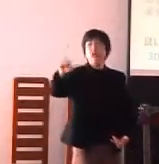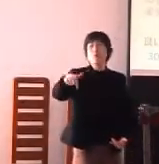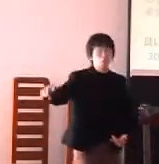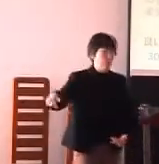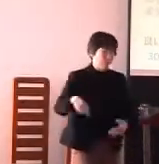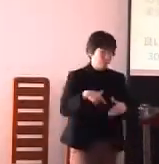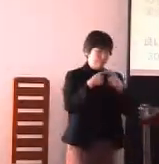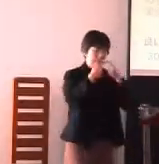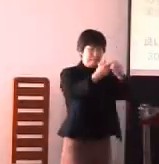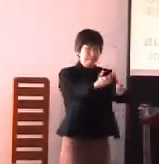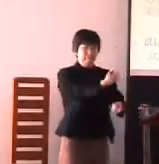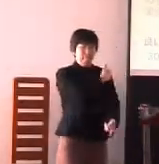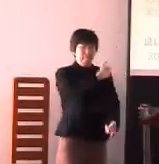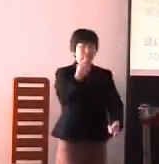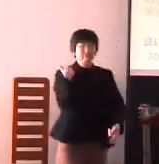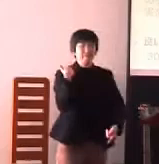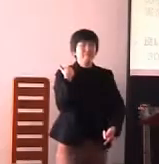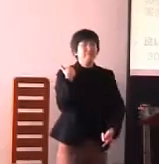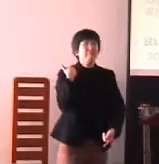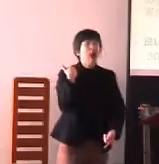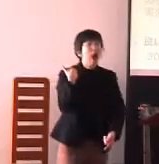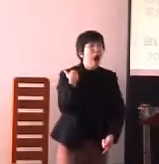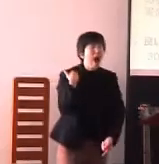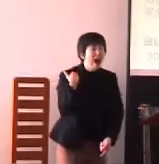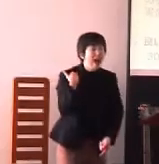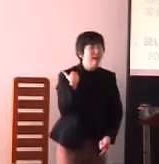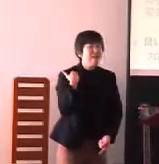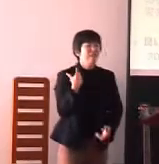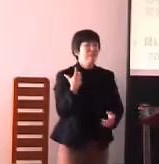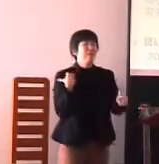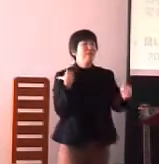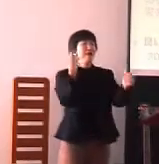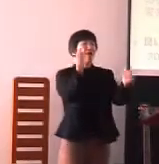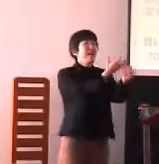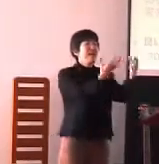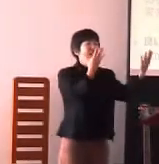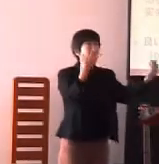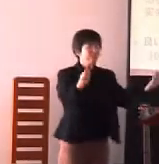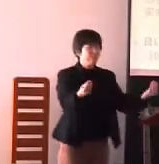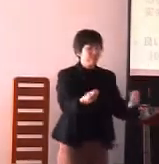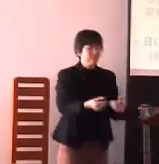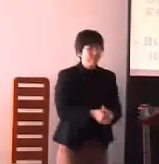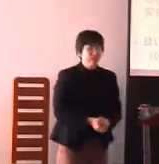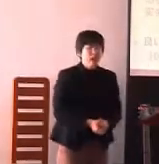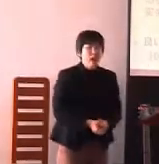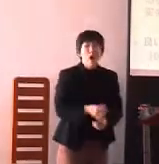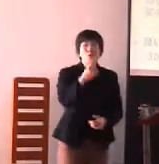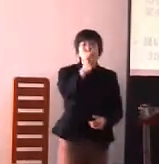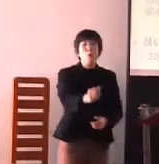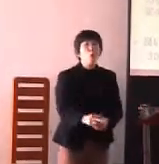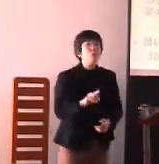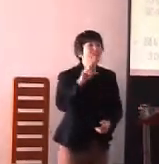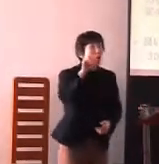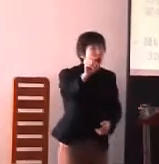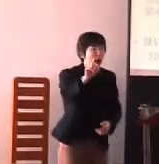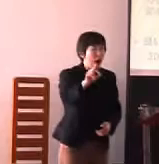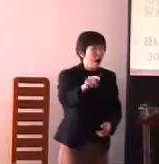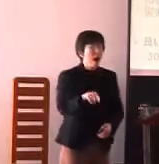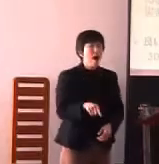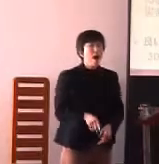い、モーセは道は開かれていること、未来の